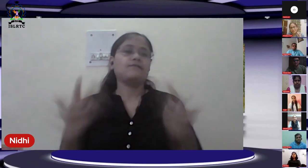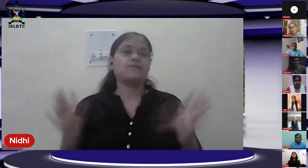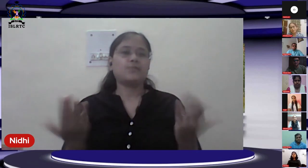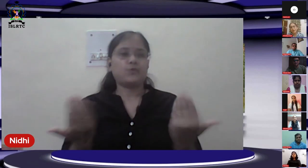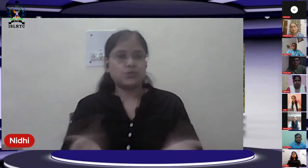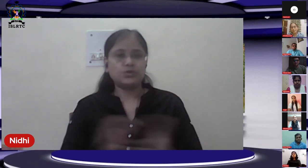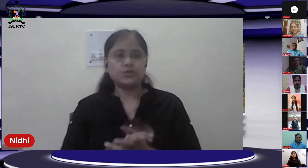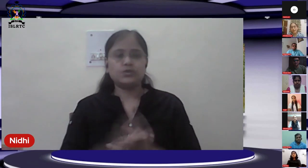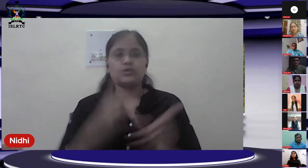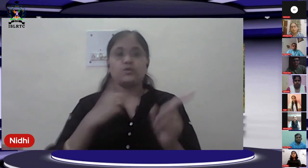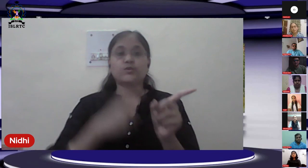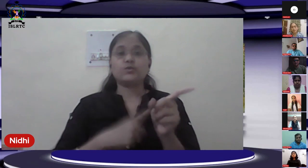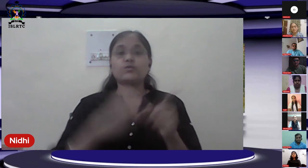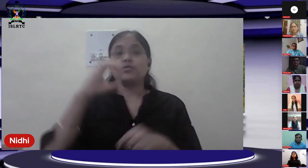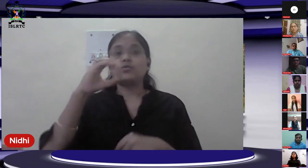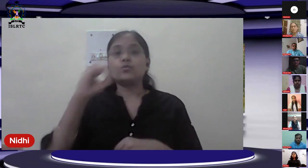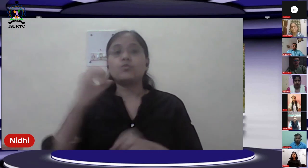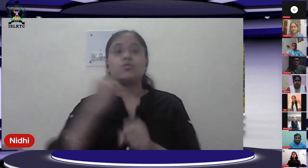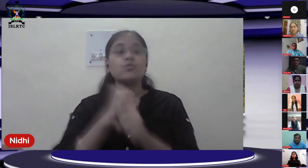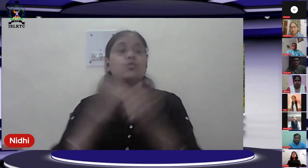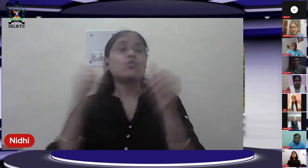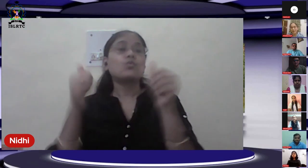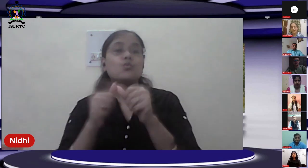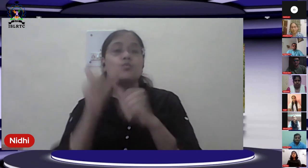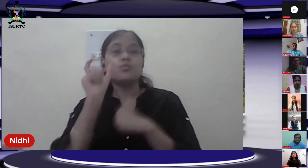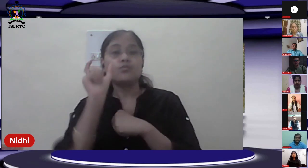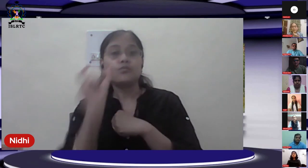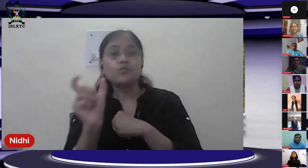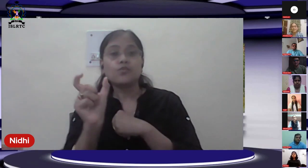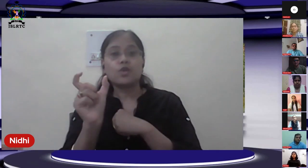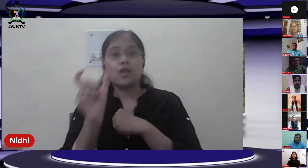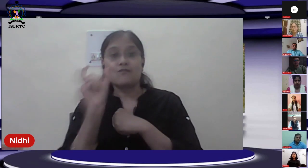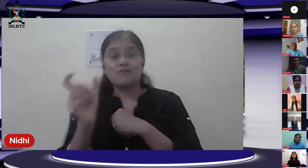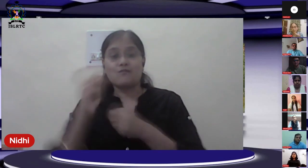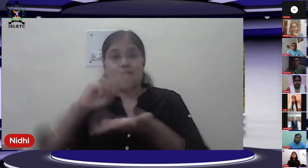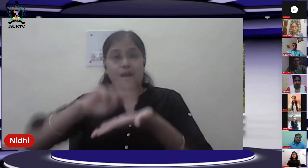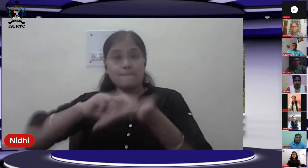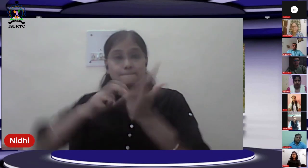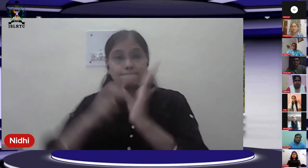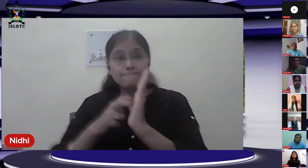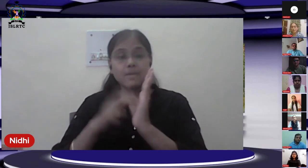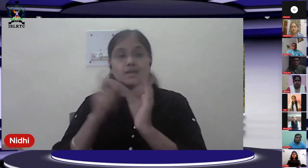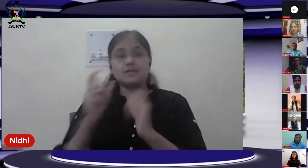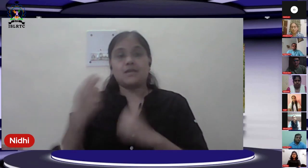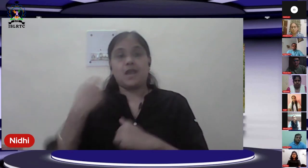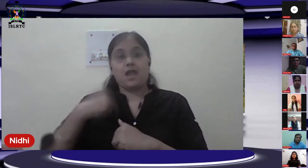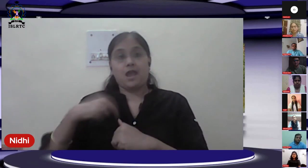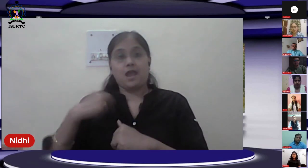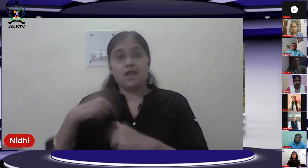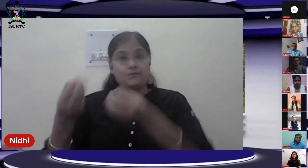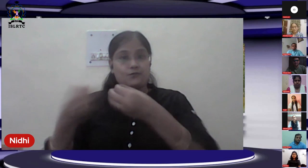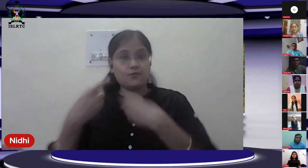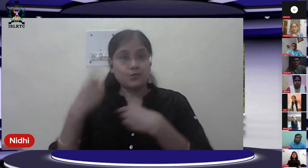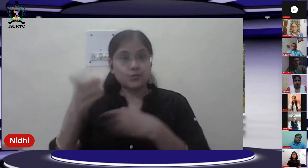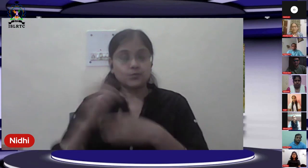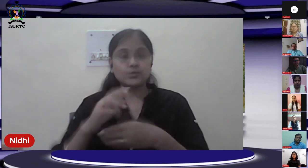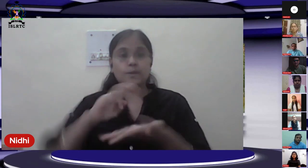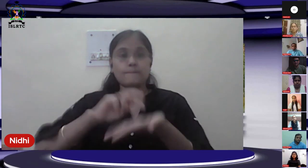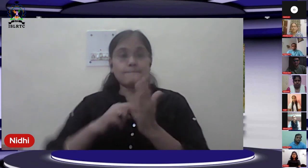सर ने हमें बताया, योगा शब्द का मतलब क्या है, यूनाइटेड होना, यूनिट होना। तो योग जैसे कि हिंदी में हम बोलते